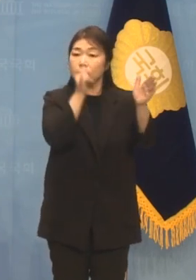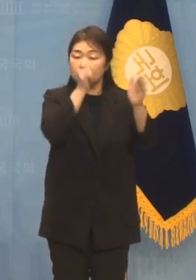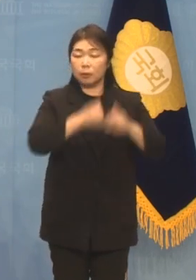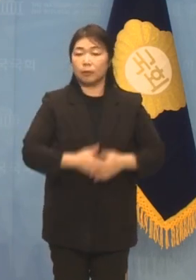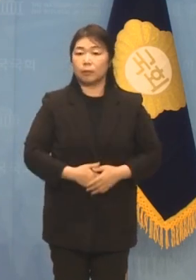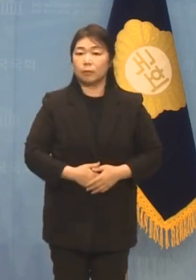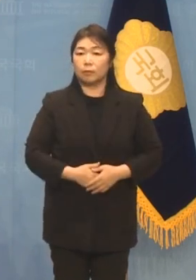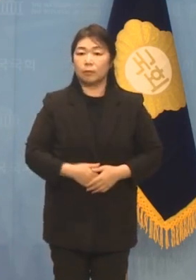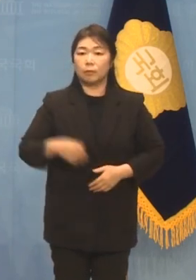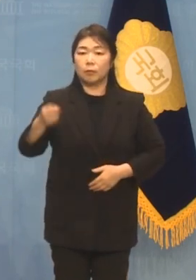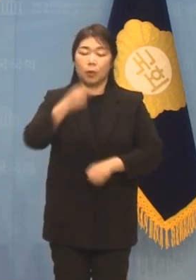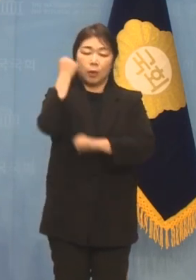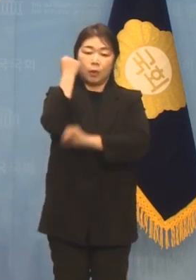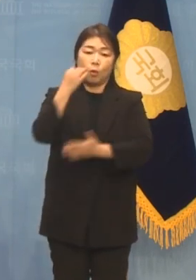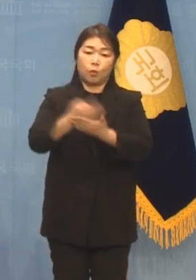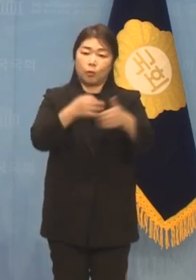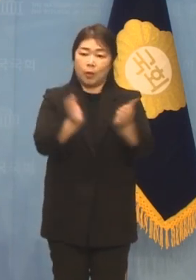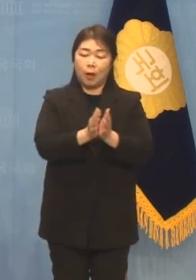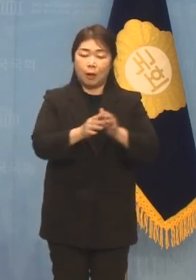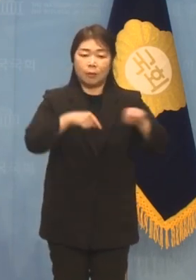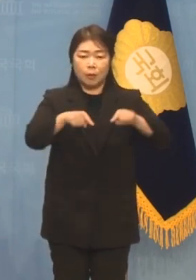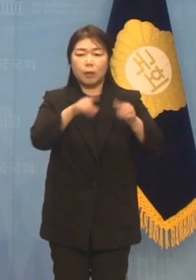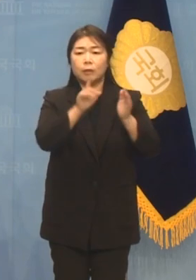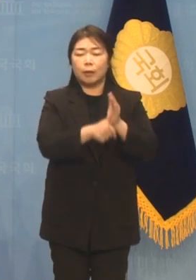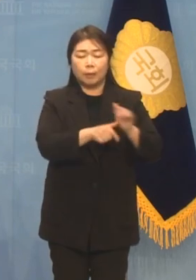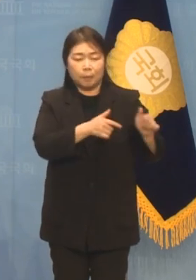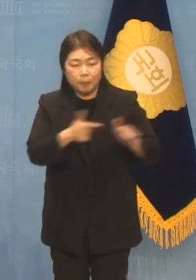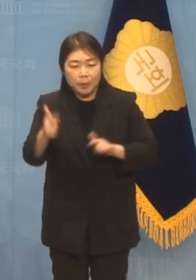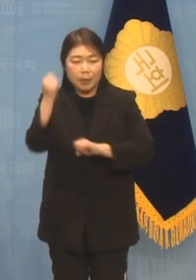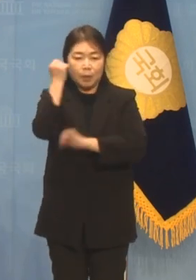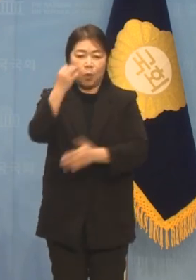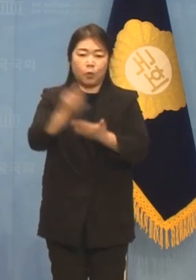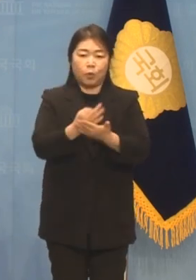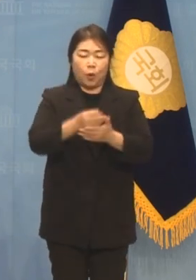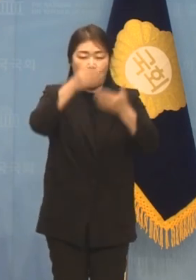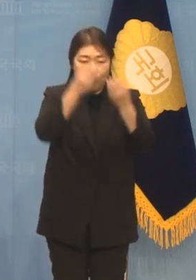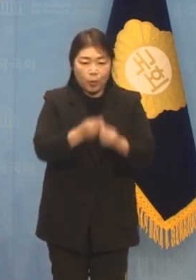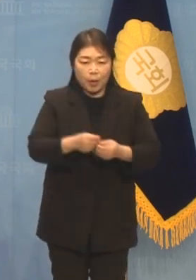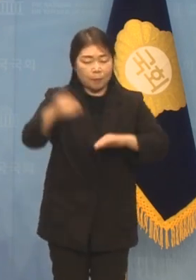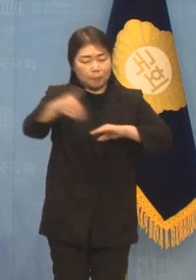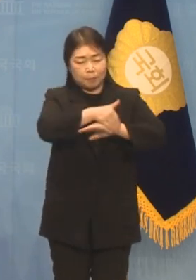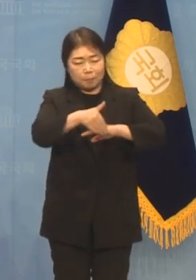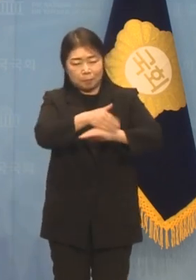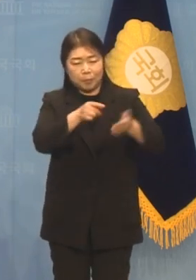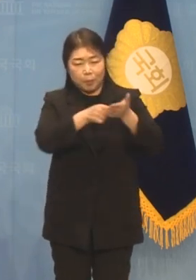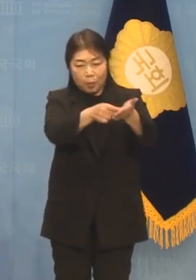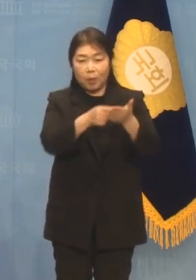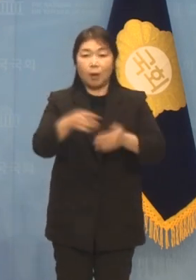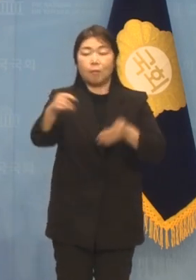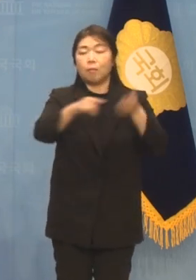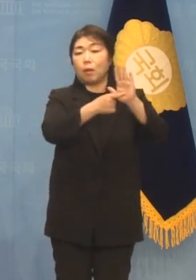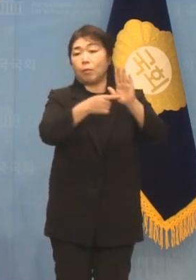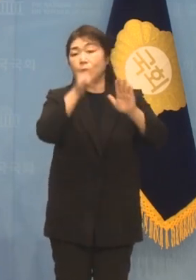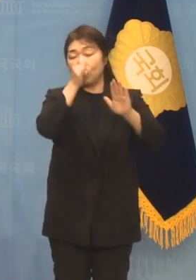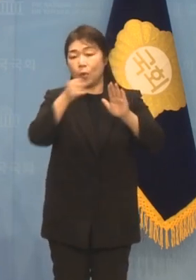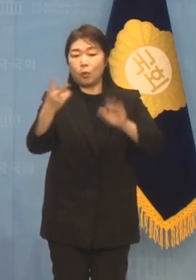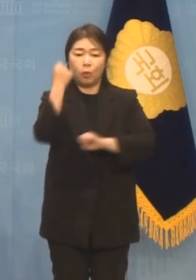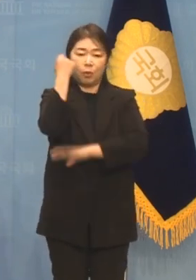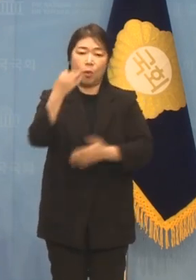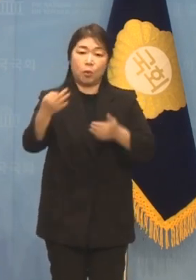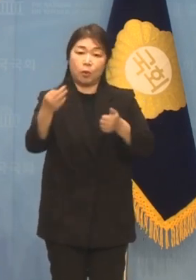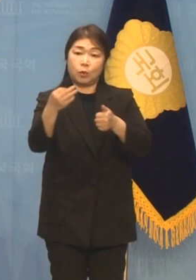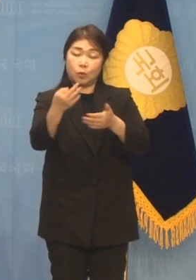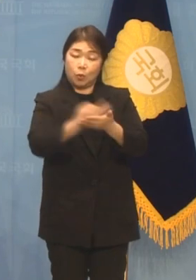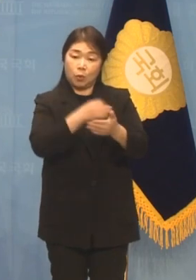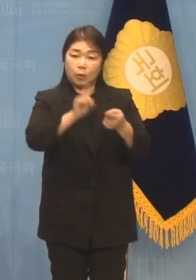기본소득당 창당 뒤 매 선거에서 다양한 기본소득 모델을 국민께 제안하며 기본소득 지지를